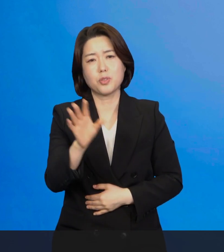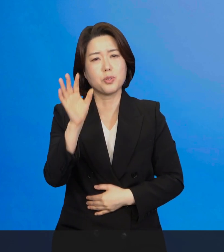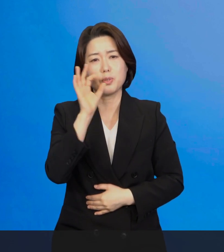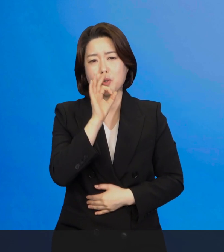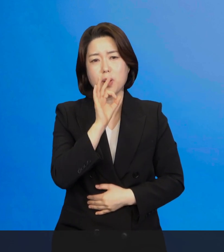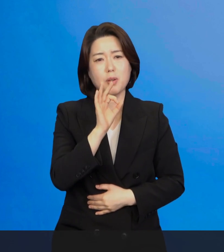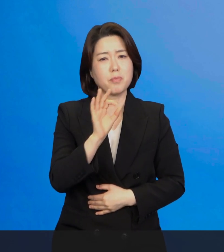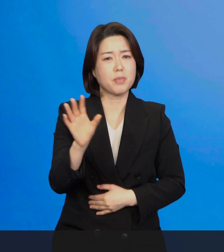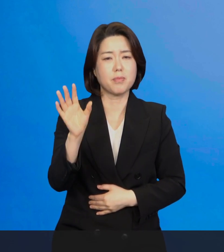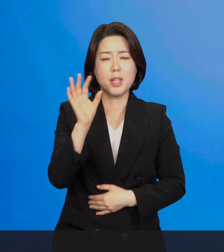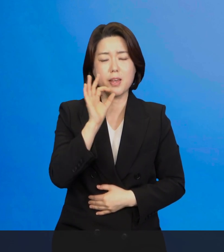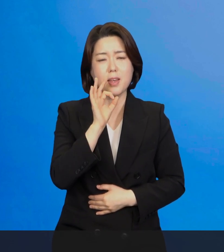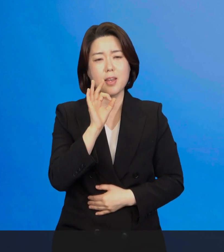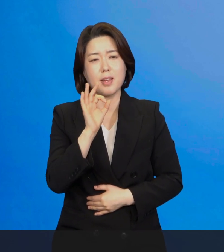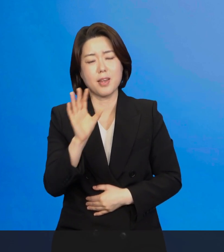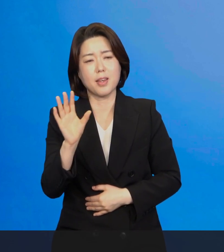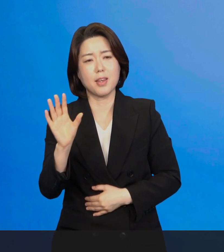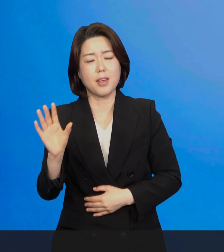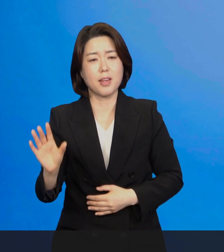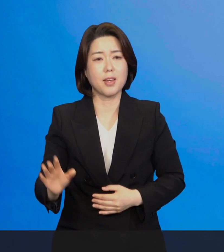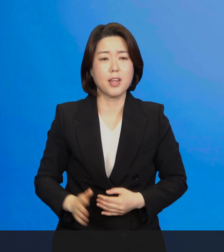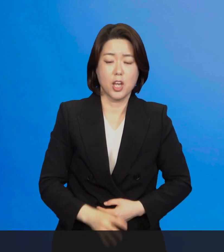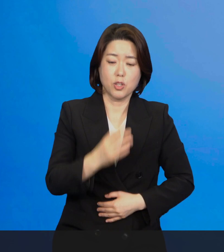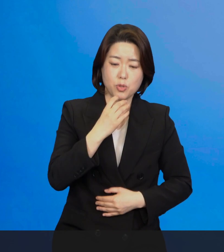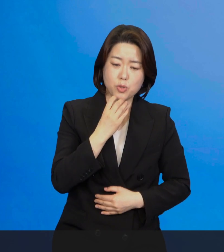주장할 수 없네.